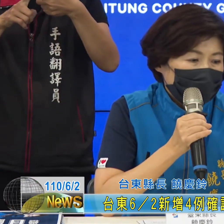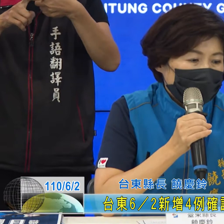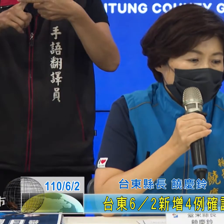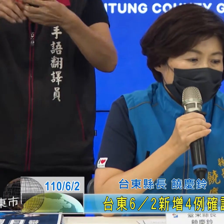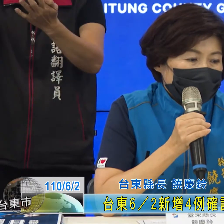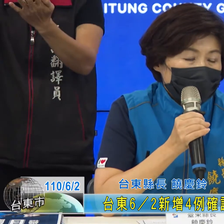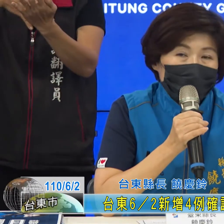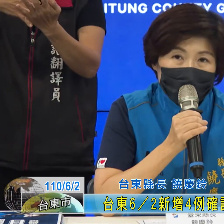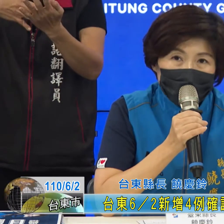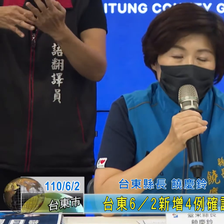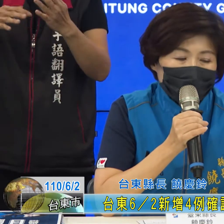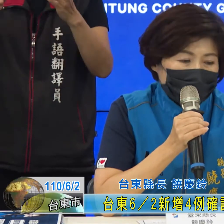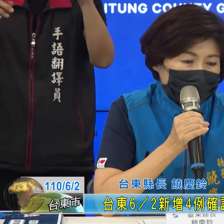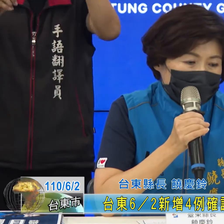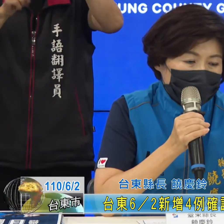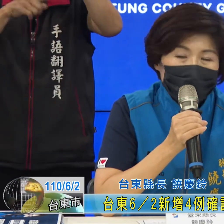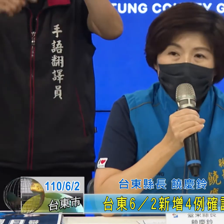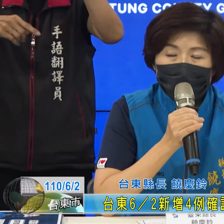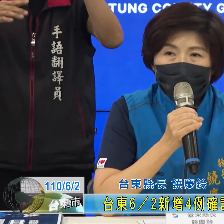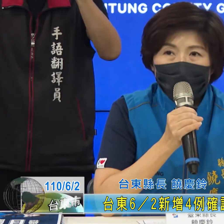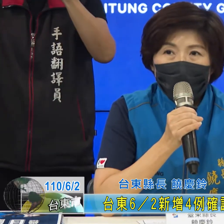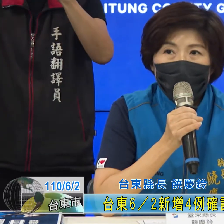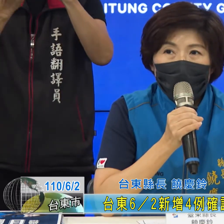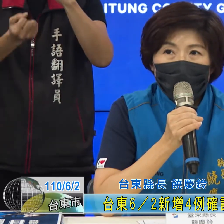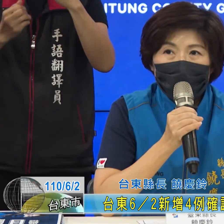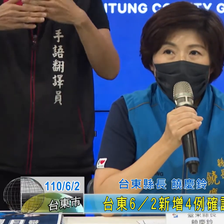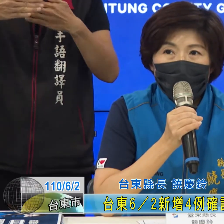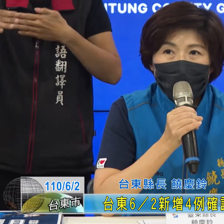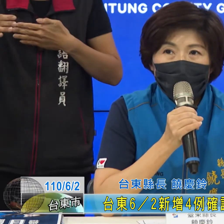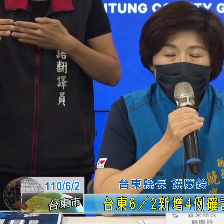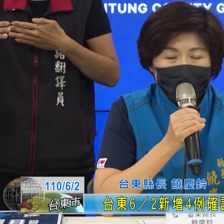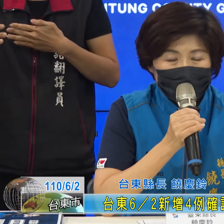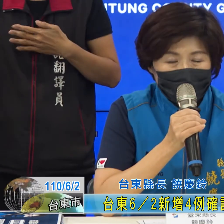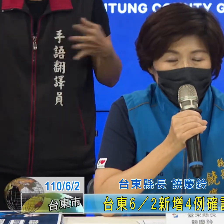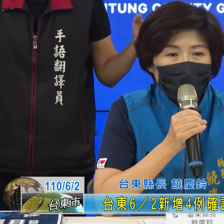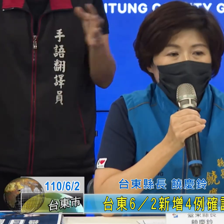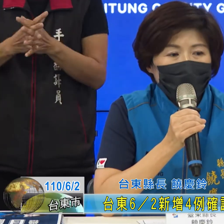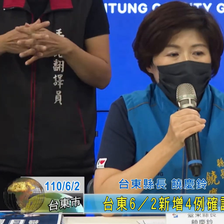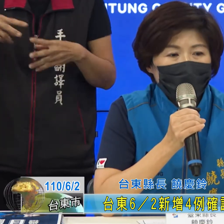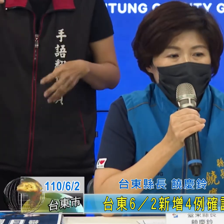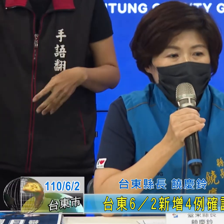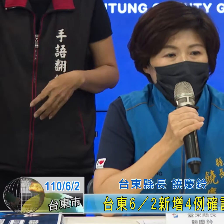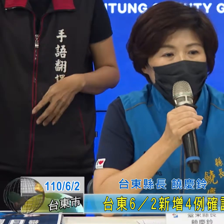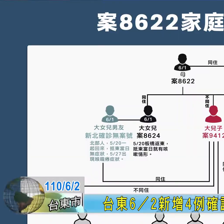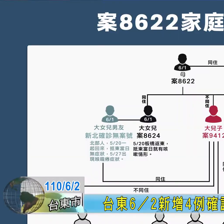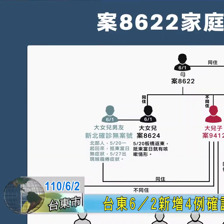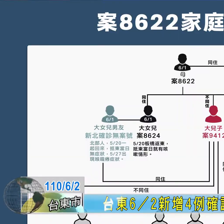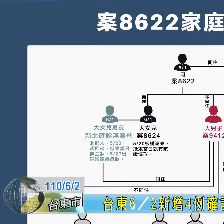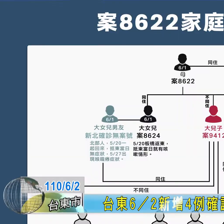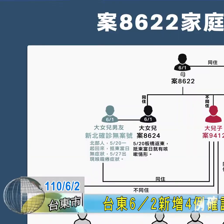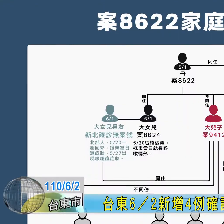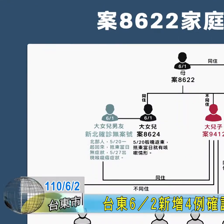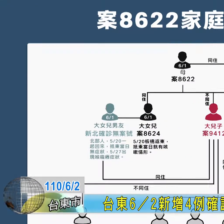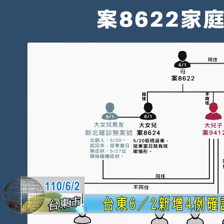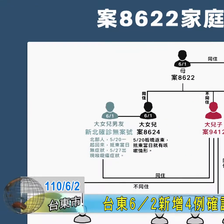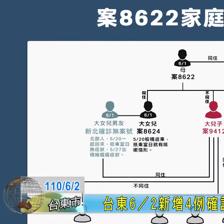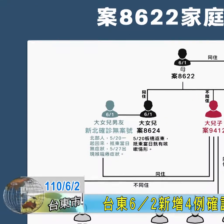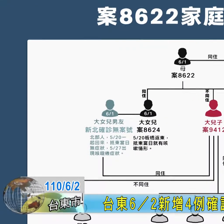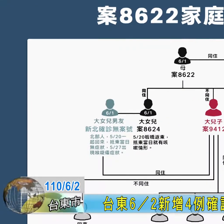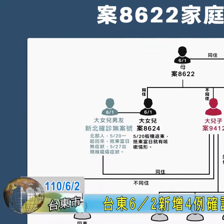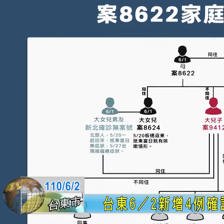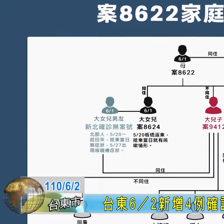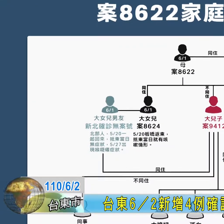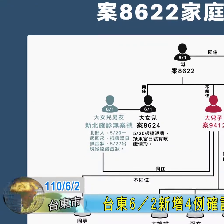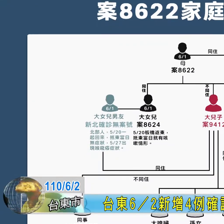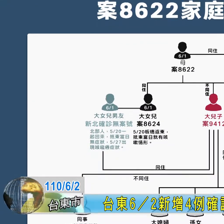离，总计我们现在框列了246位居家隔离者。家庭群聚关